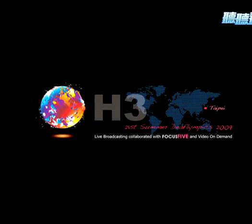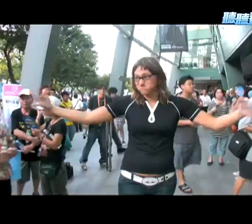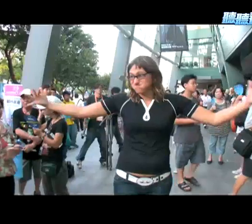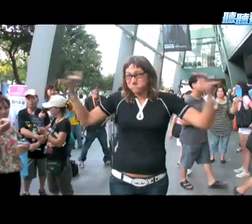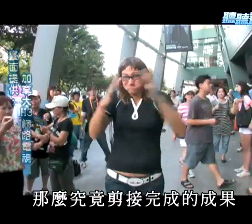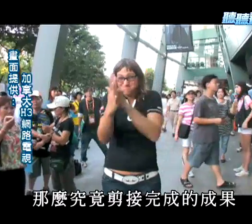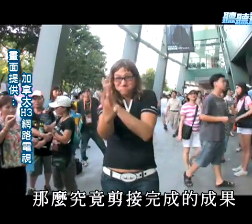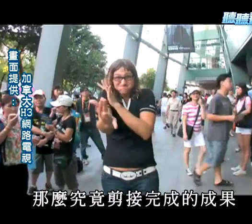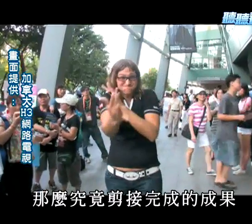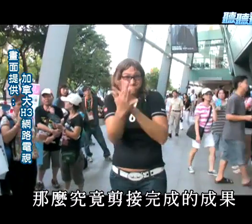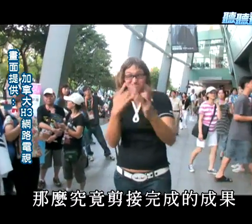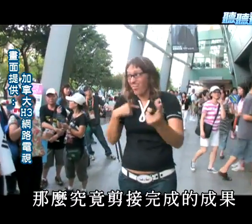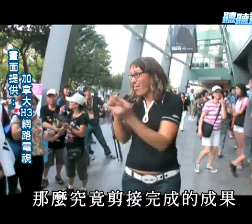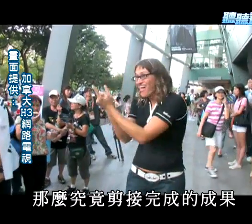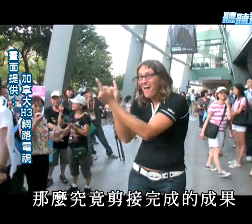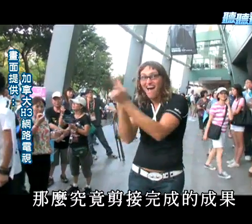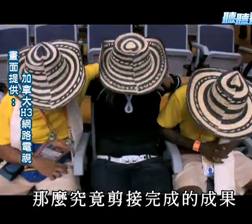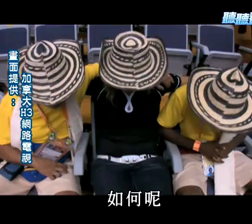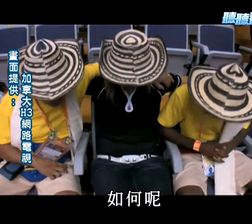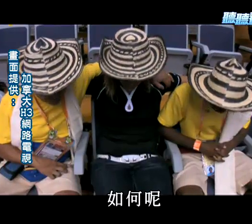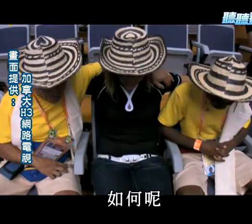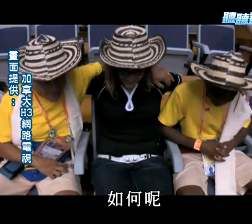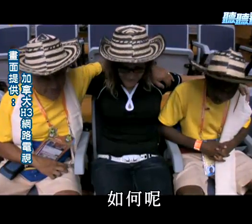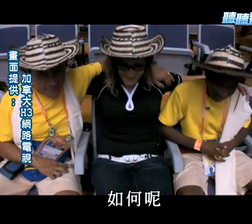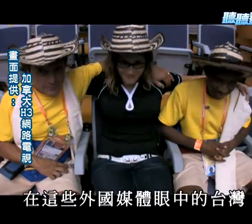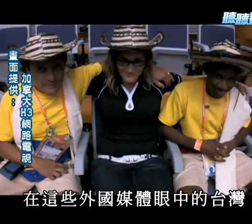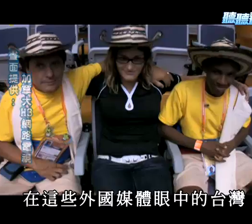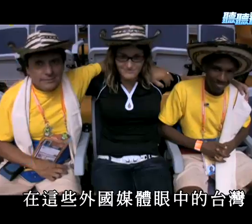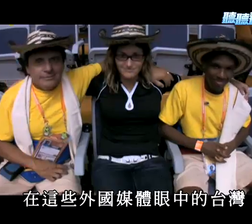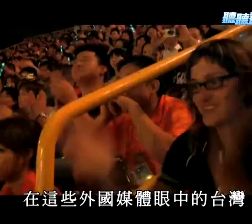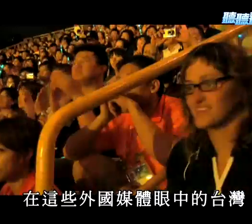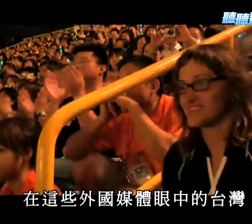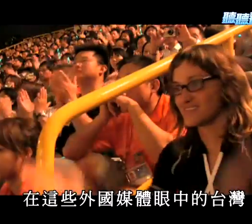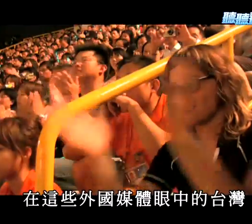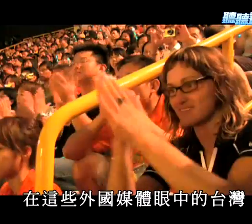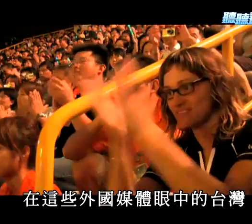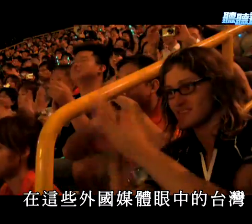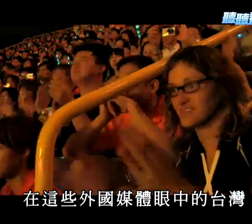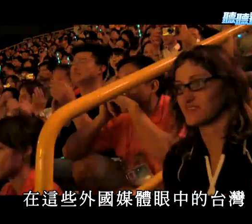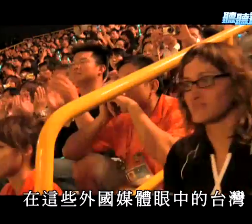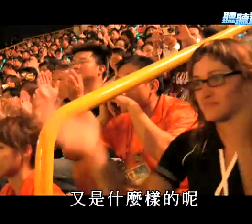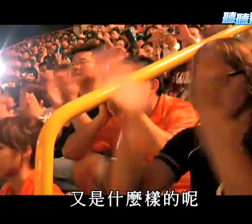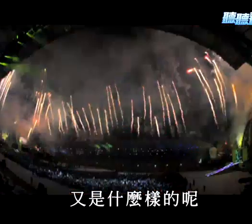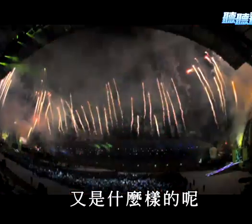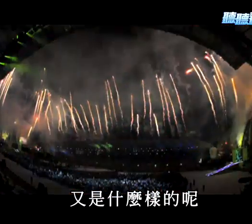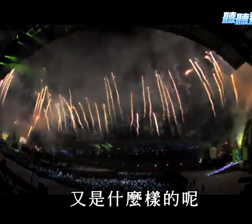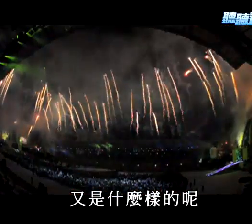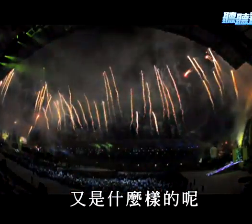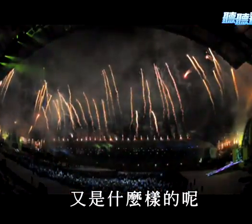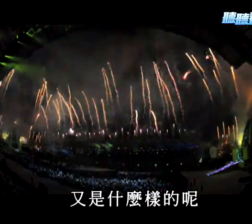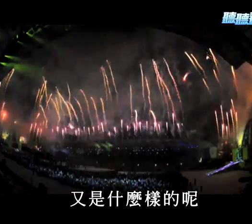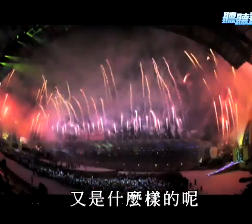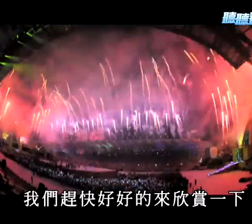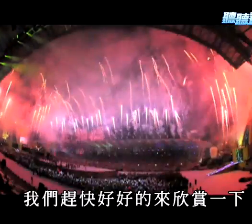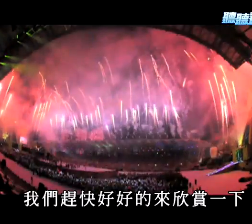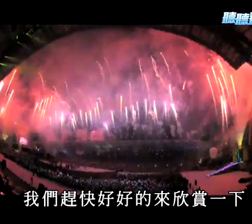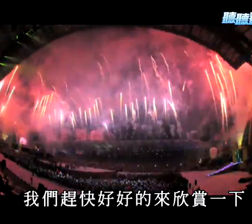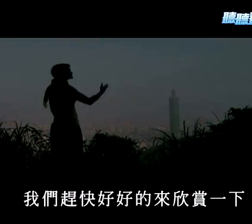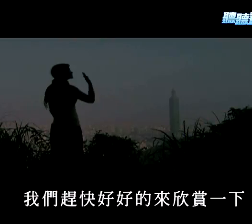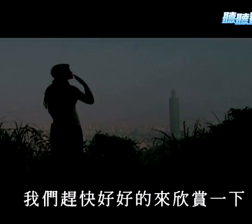了。那么究竟剪接完成的成果如何呢？在这些外国媒体眼中的台湾又是什么样的呢？我们赶快好好的来欣